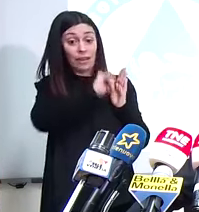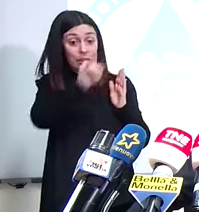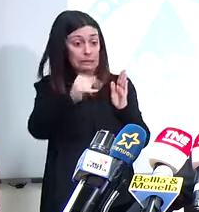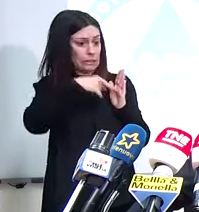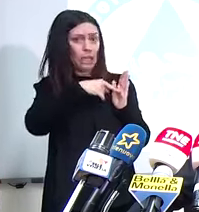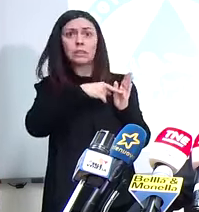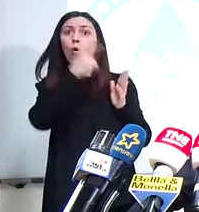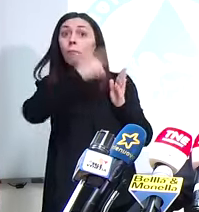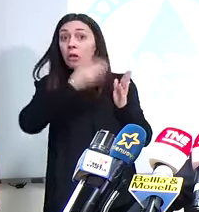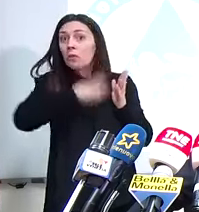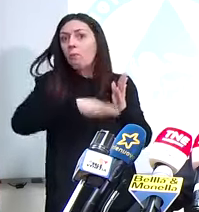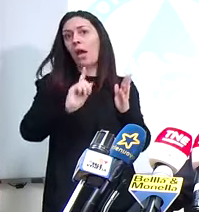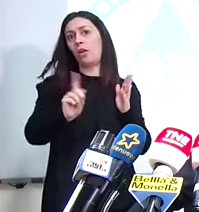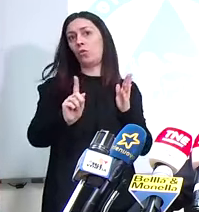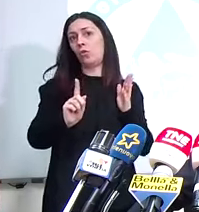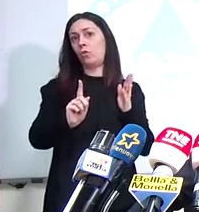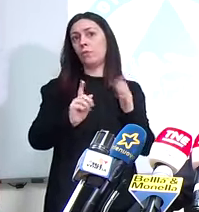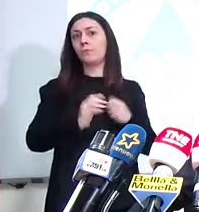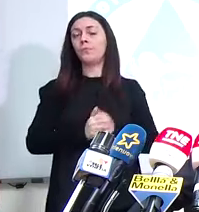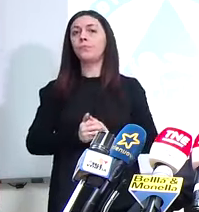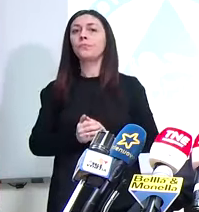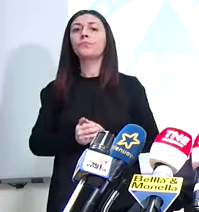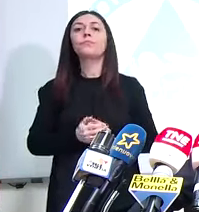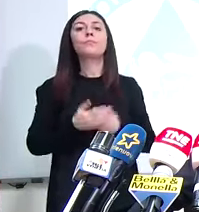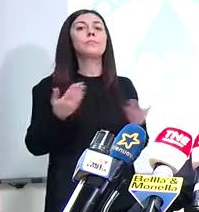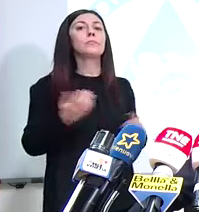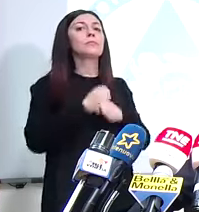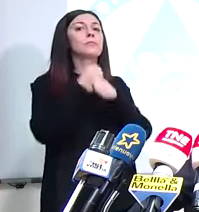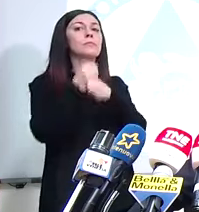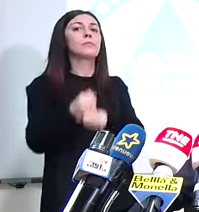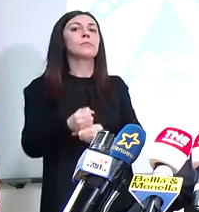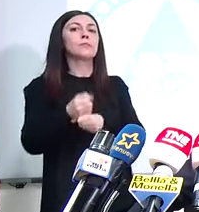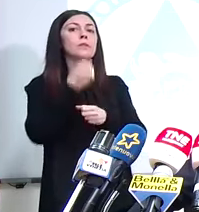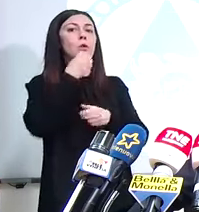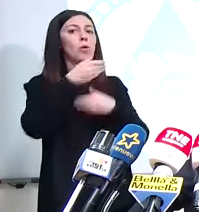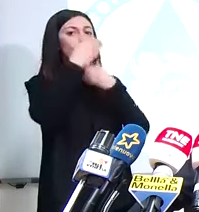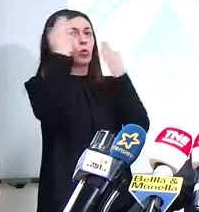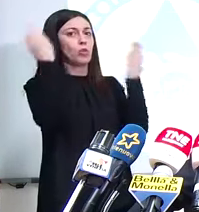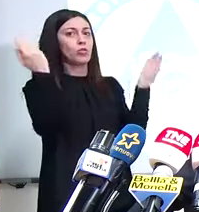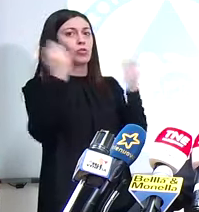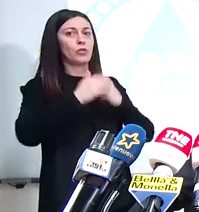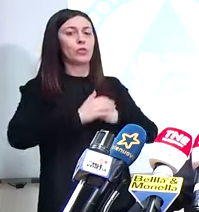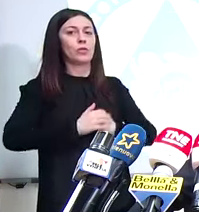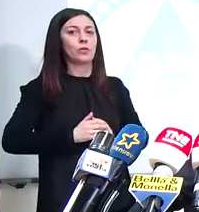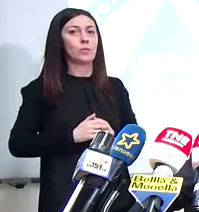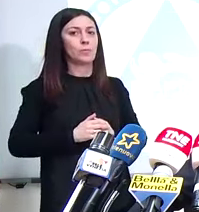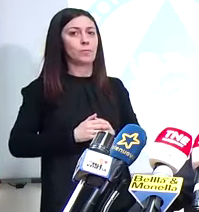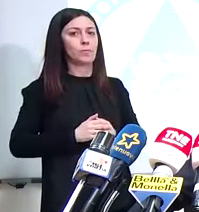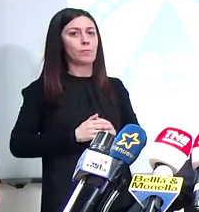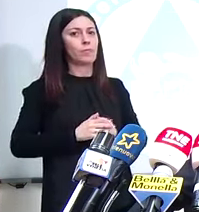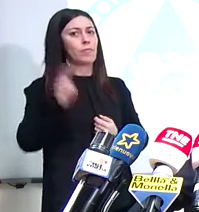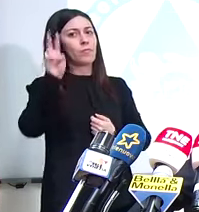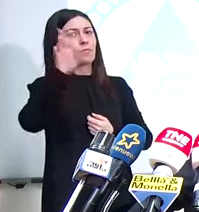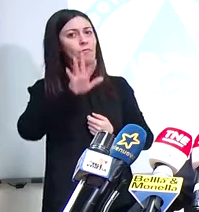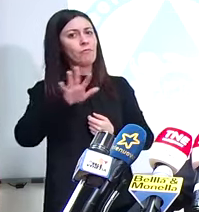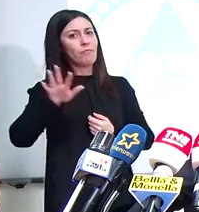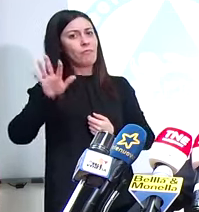salma prigioni salvato e pettenò buongiorno ha preceduto buongiorno c'è una primo caso di sindrome